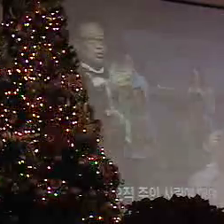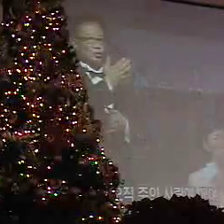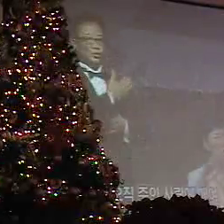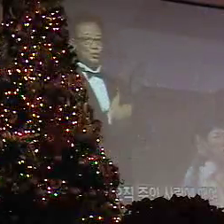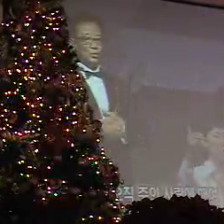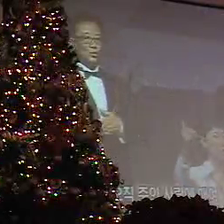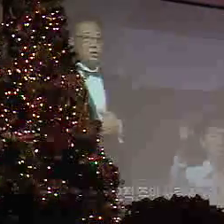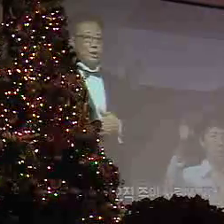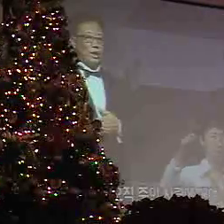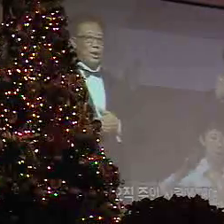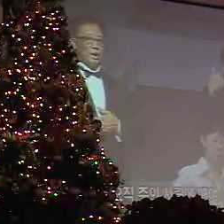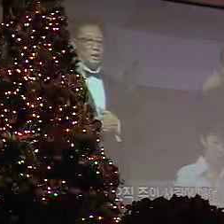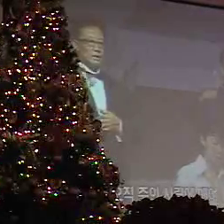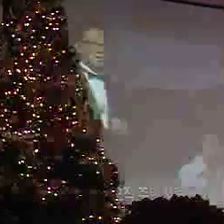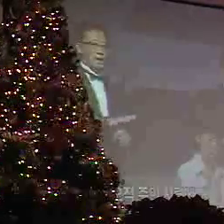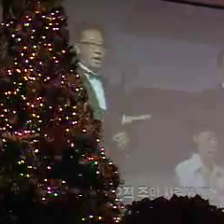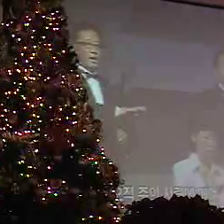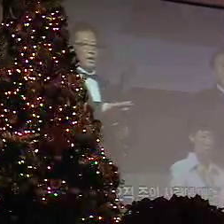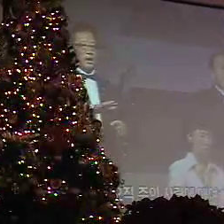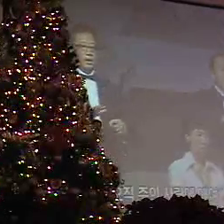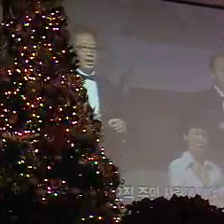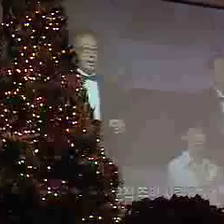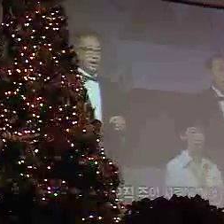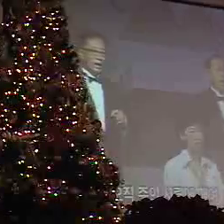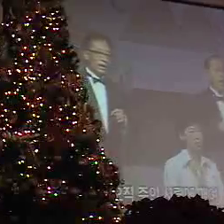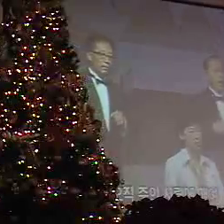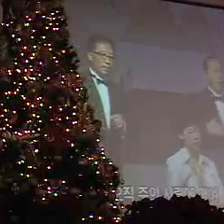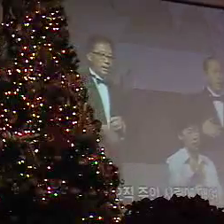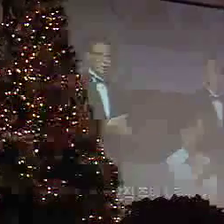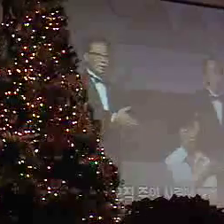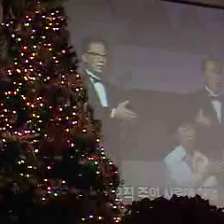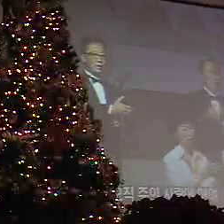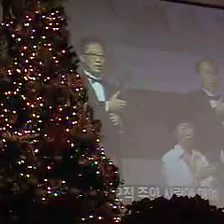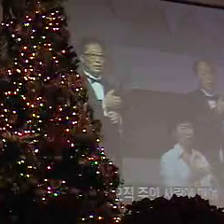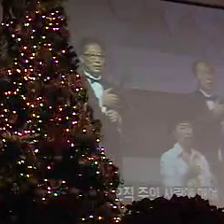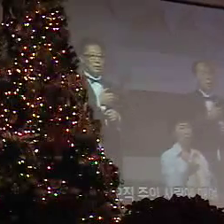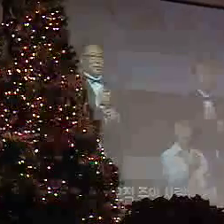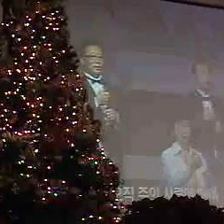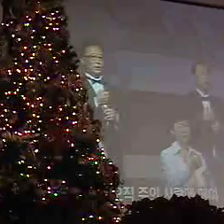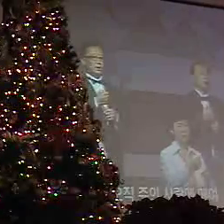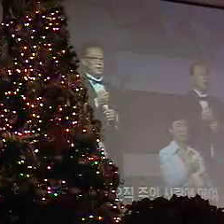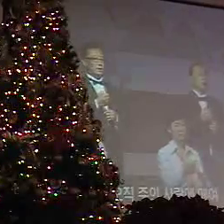오직 주의 사랑에 매여